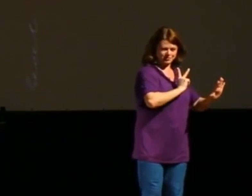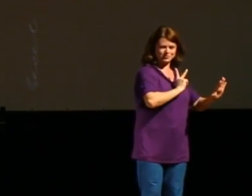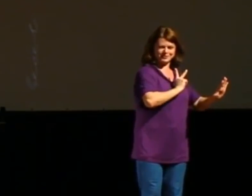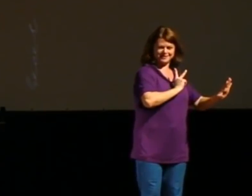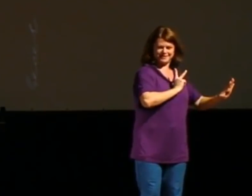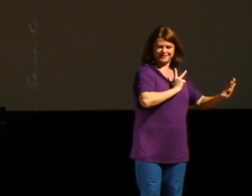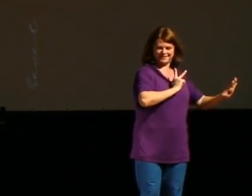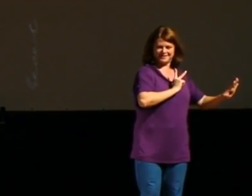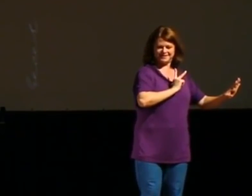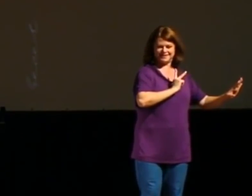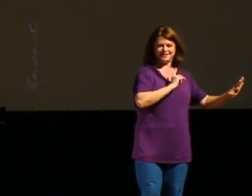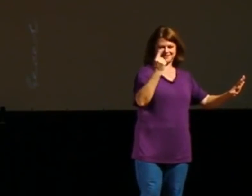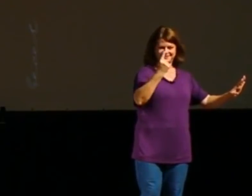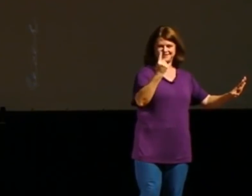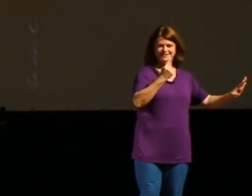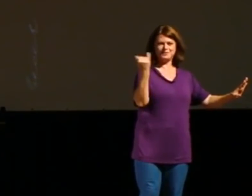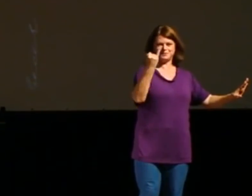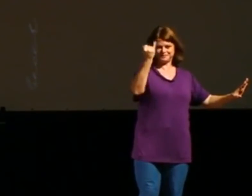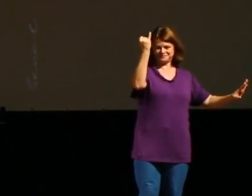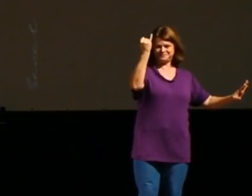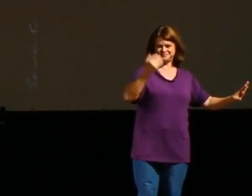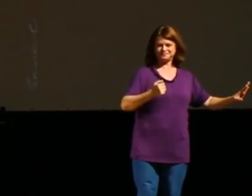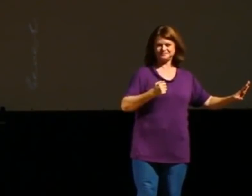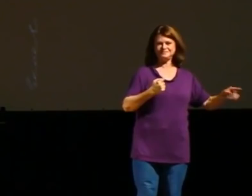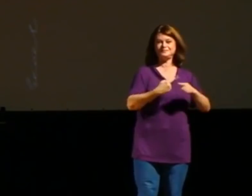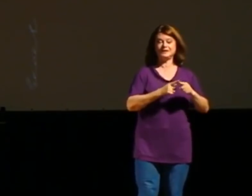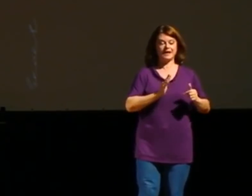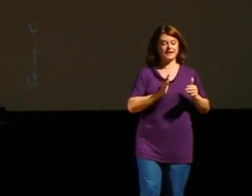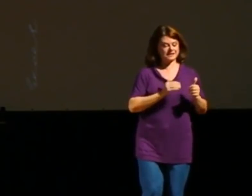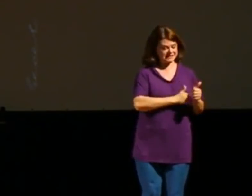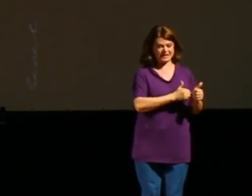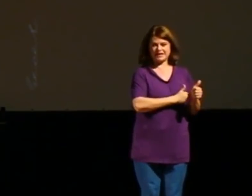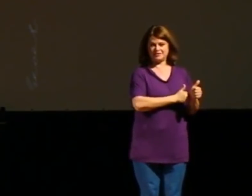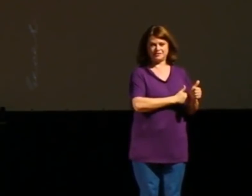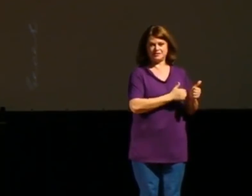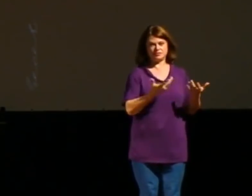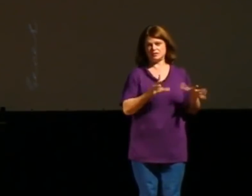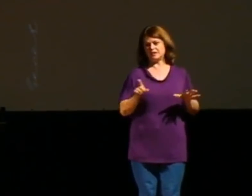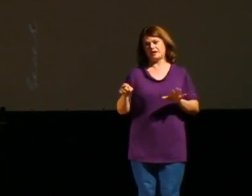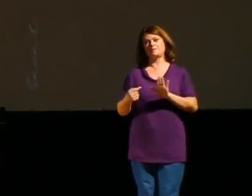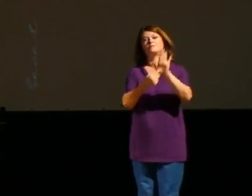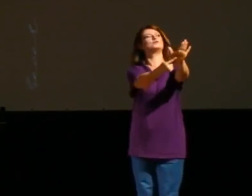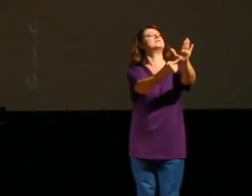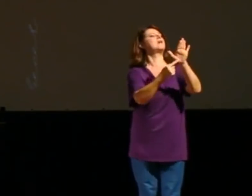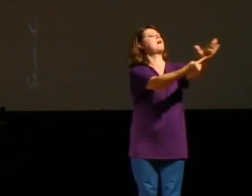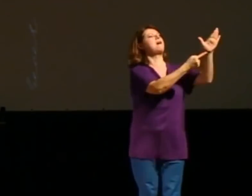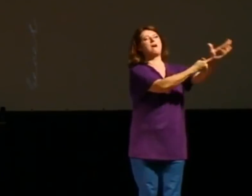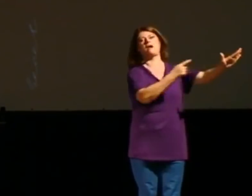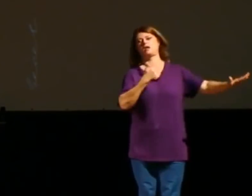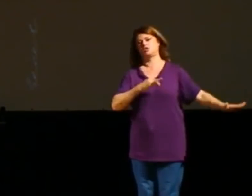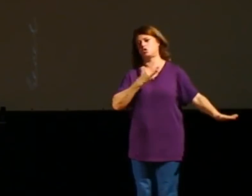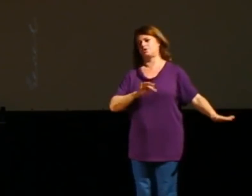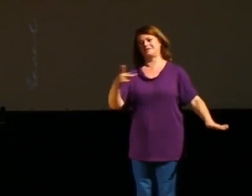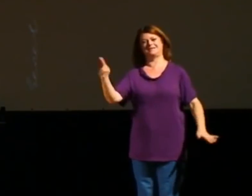singularmente, privativamente, dentro de um segredo, sem expor, sem envergonhar. Ele